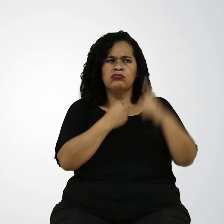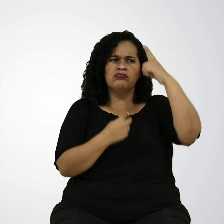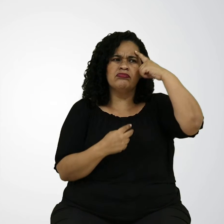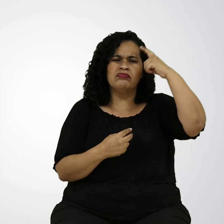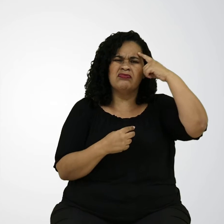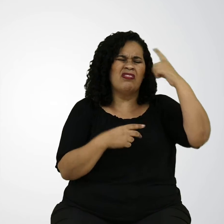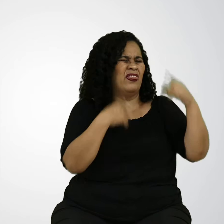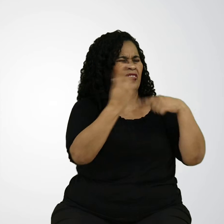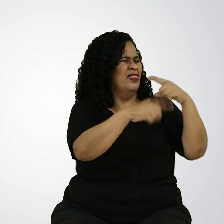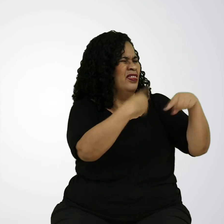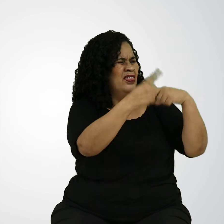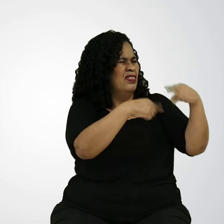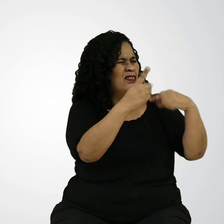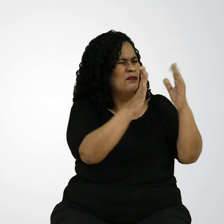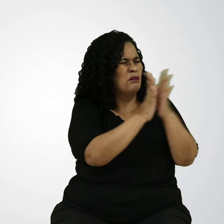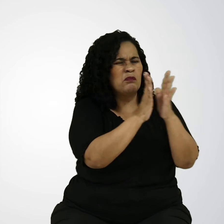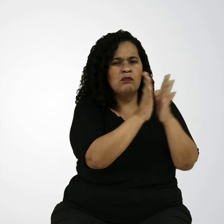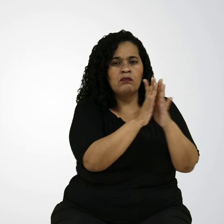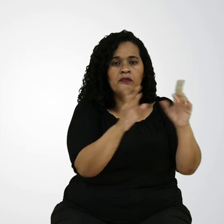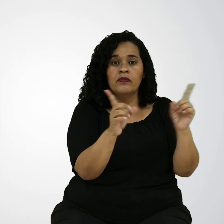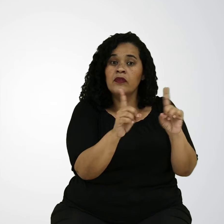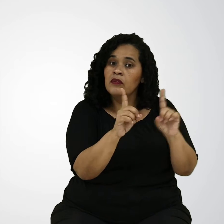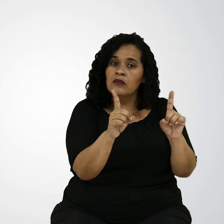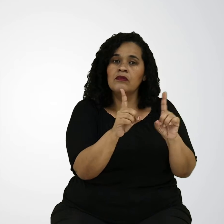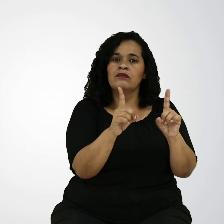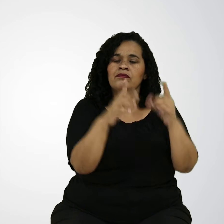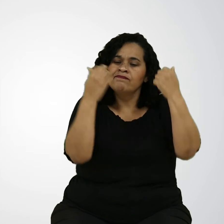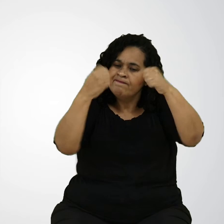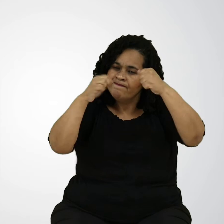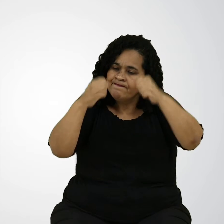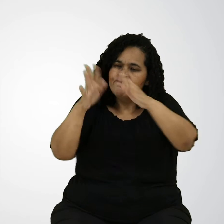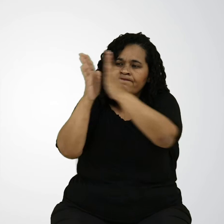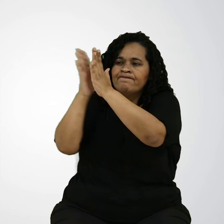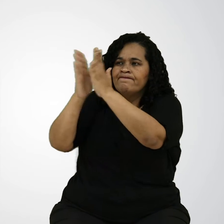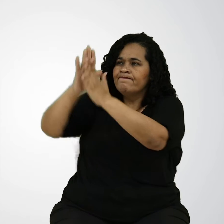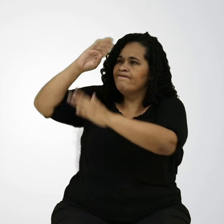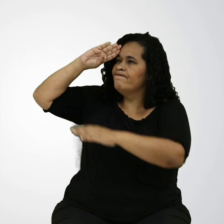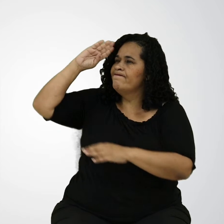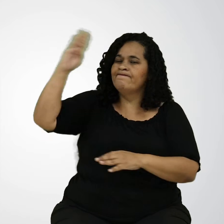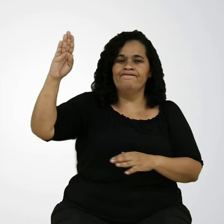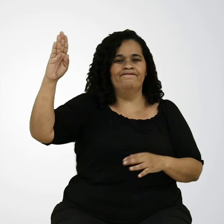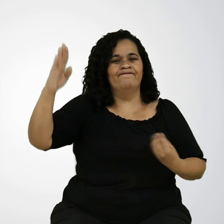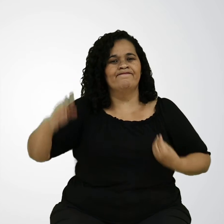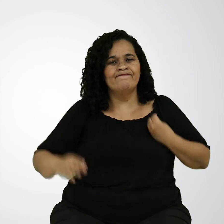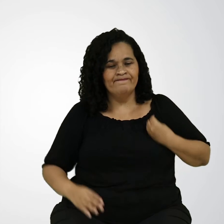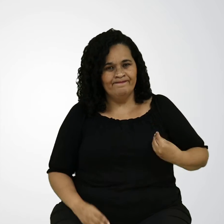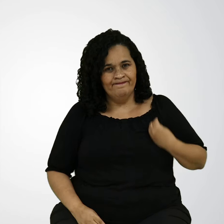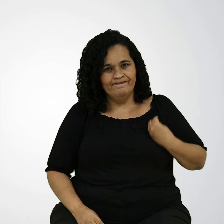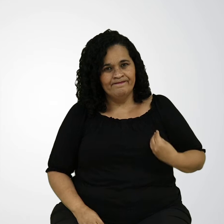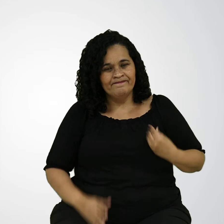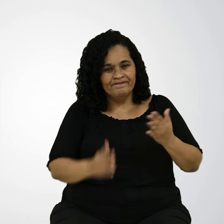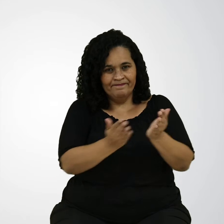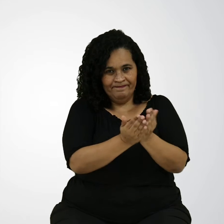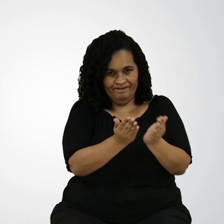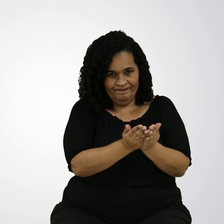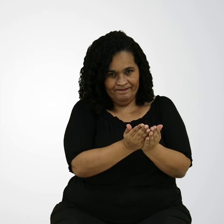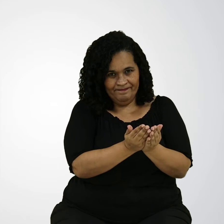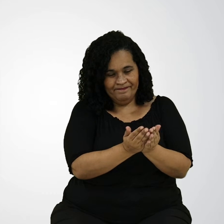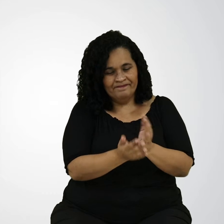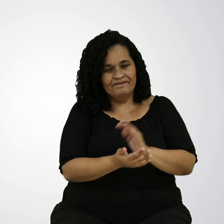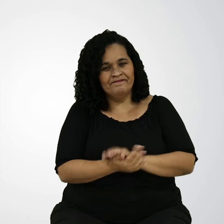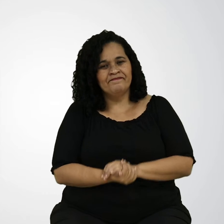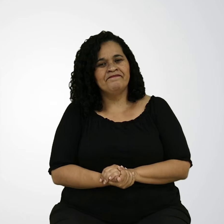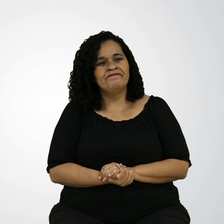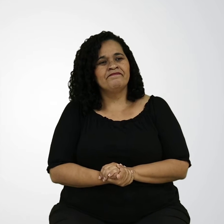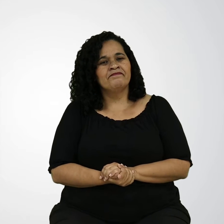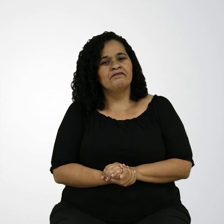como algo de só menos importância, né? Não, de jeito nenhum. Seria, de alguma maneira, até menosprezar